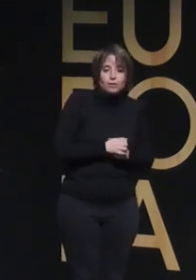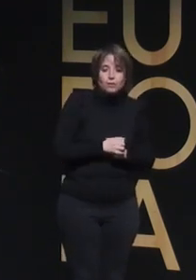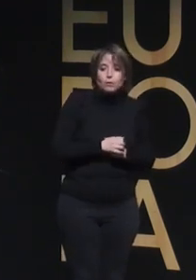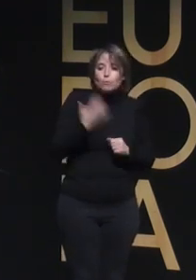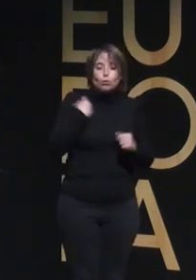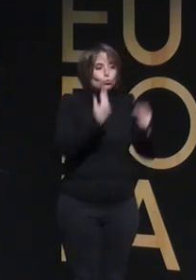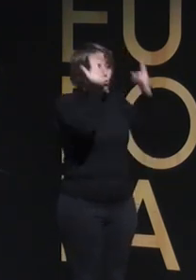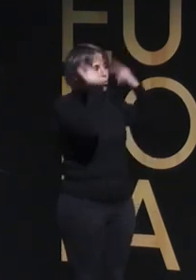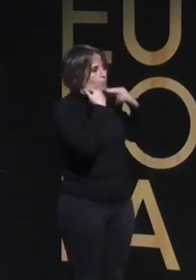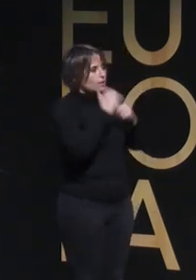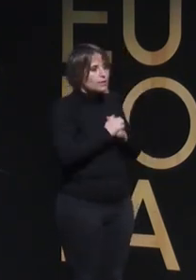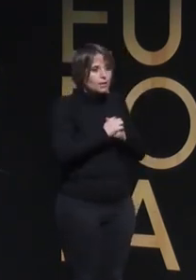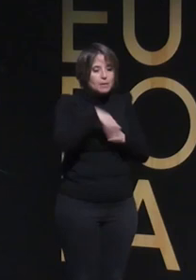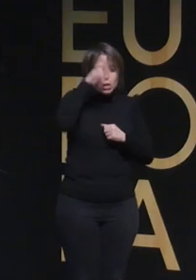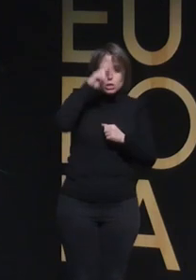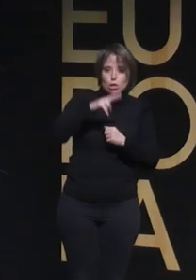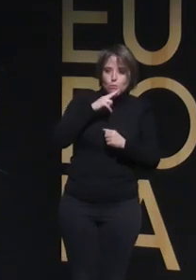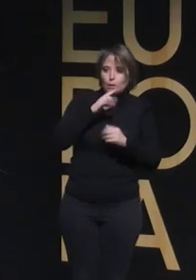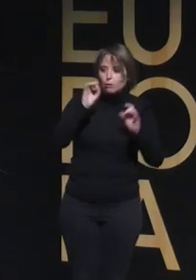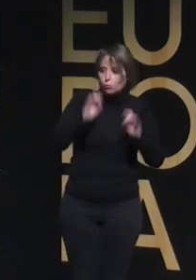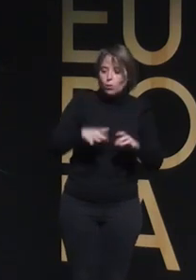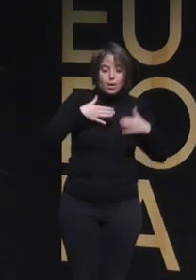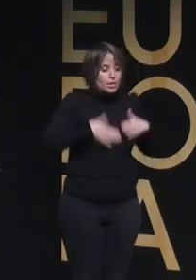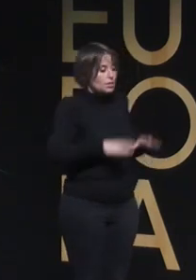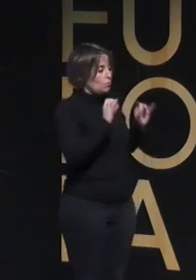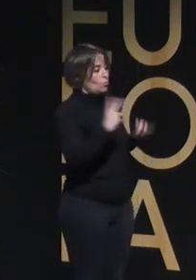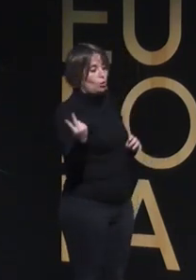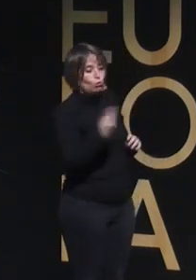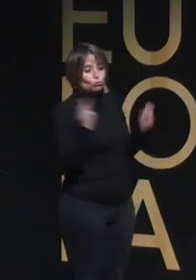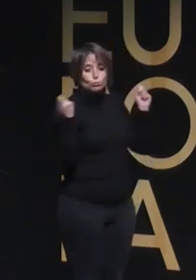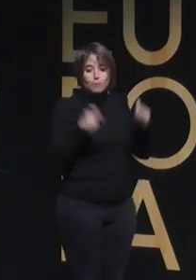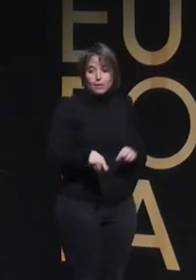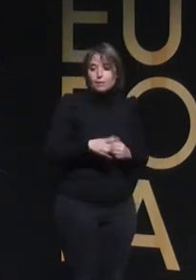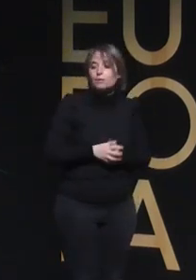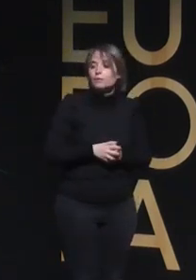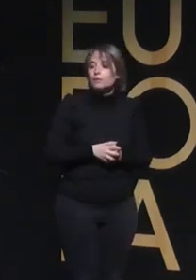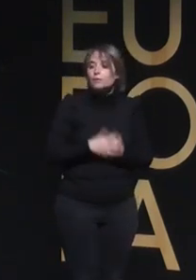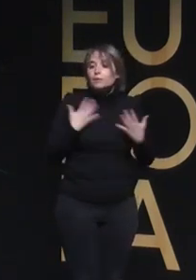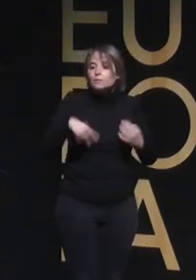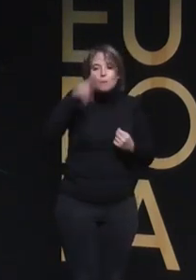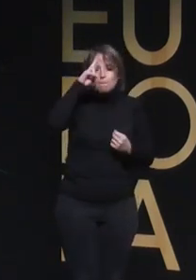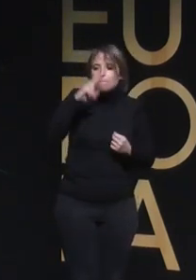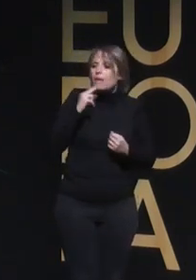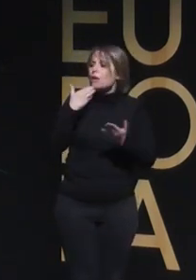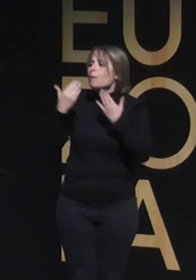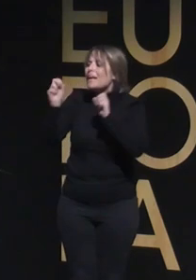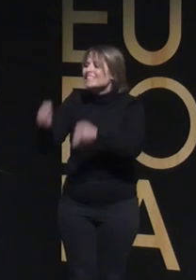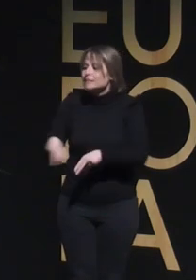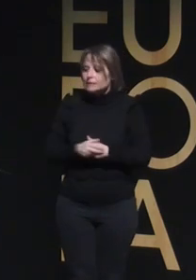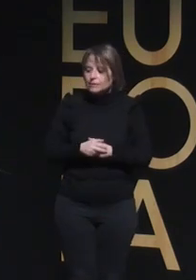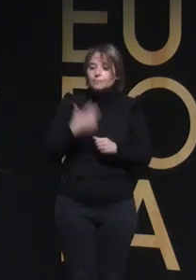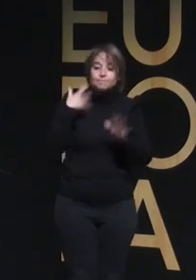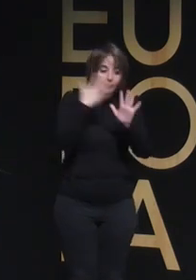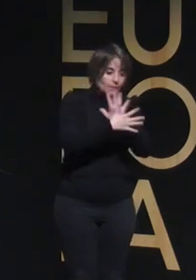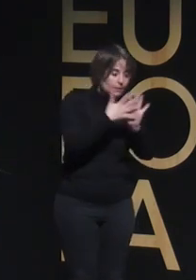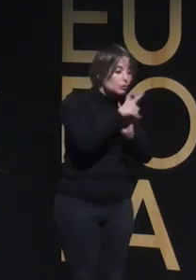humillarme. Padres gatos, hijos michinos. La hija bastante parecida al padre, ¿no? Pues el padre no le pienso hablar. Claro, cuando le explicamos,